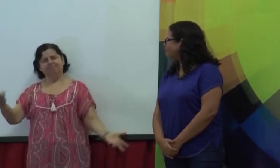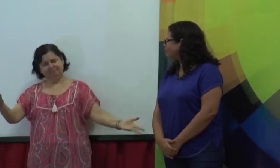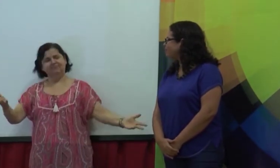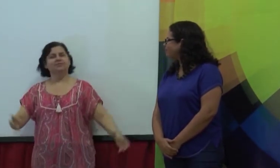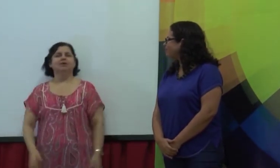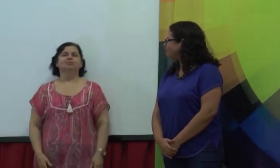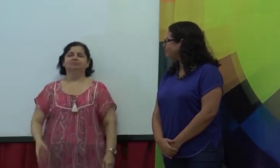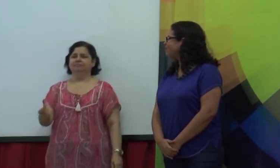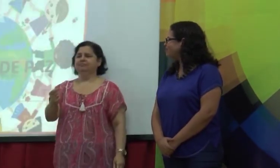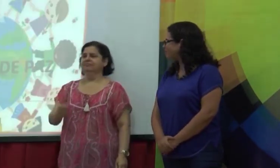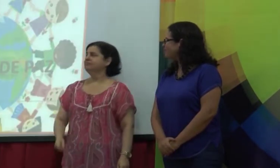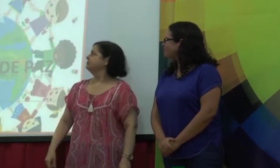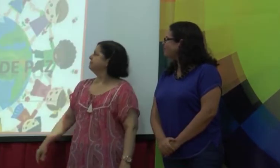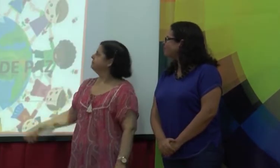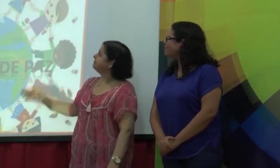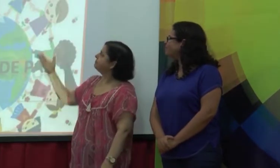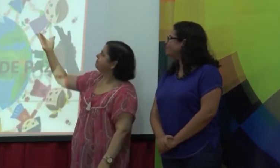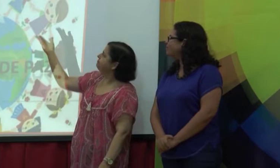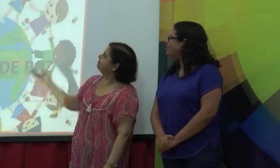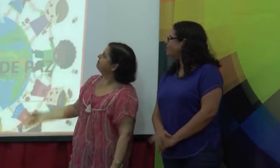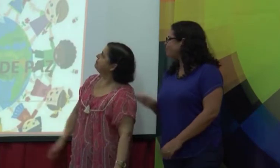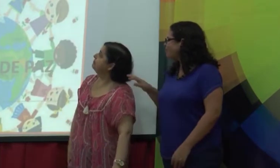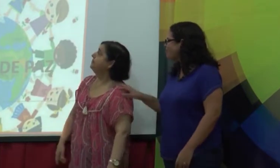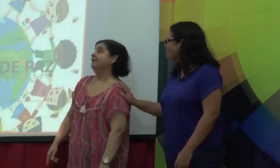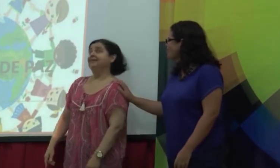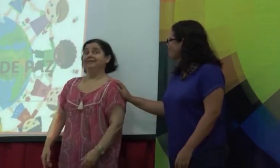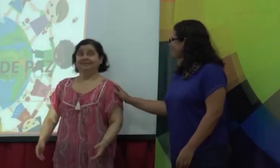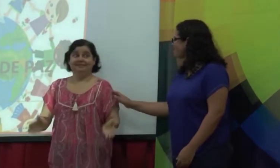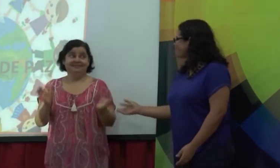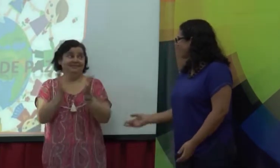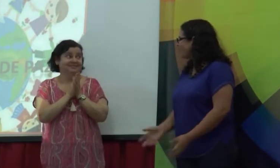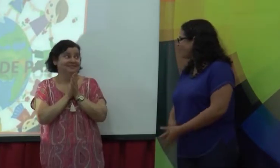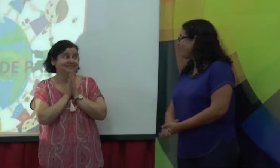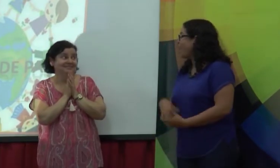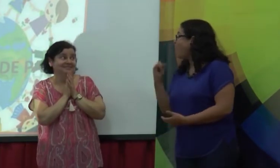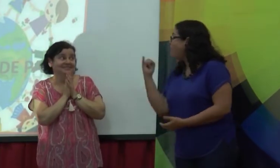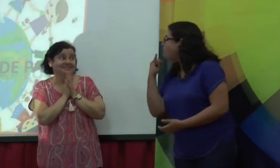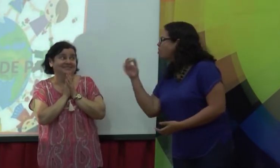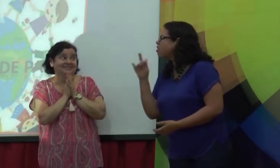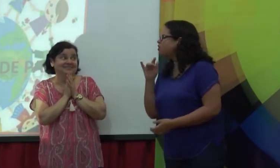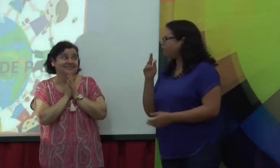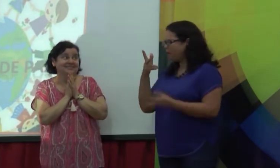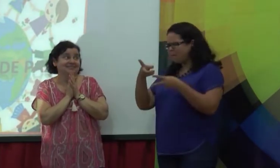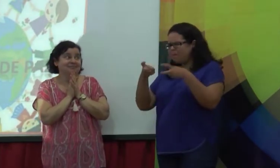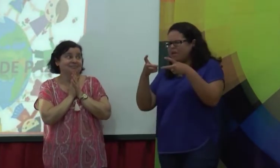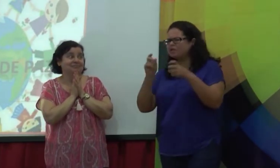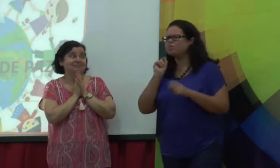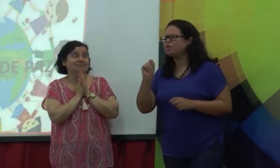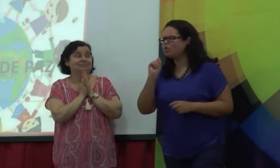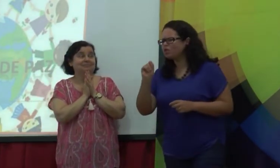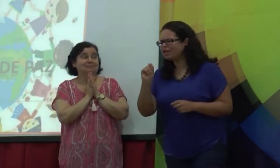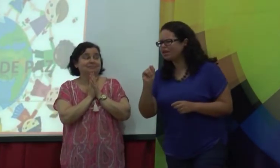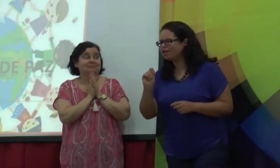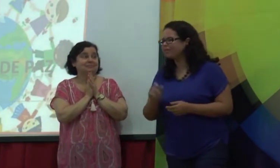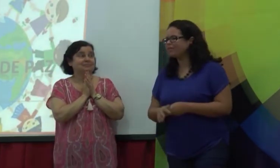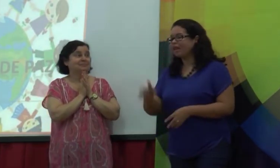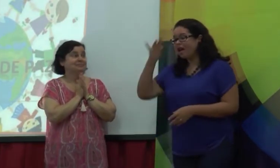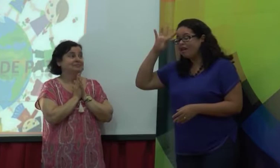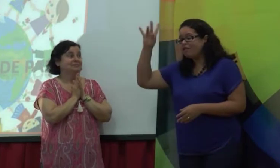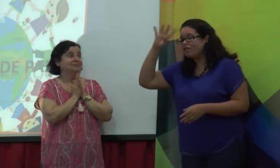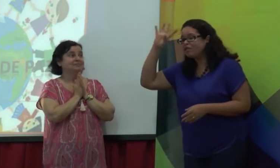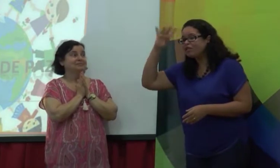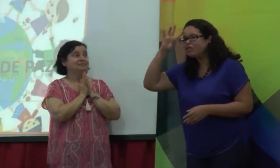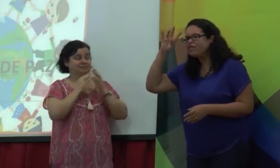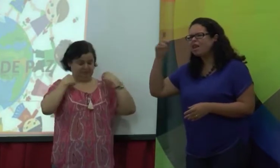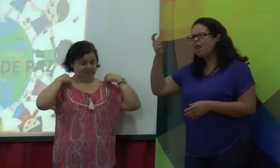Acreditamos em alma? Sim. Na Grécia Antiga já se acreditava em alma. É muito importante a gente perceber o